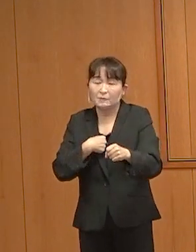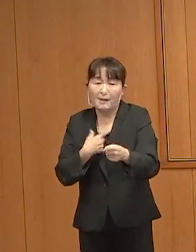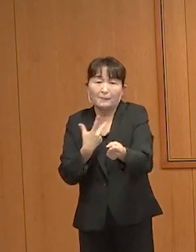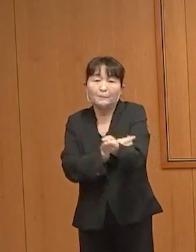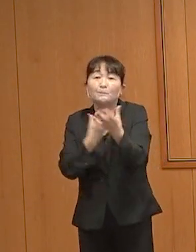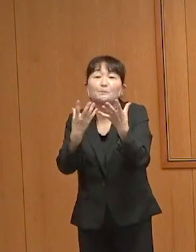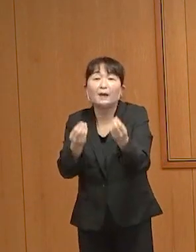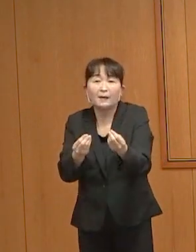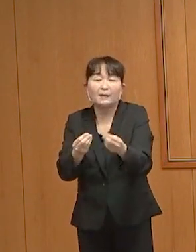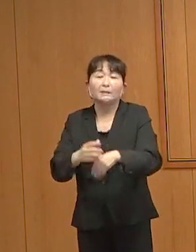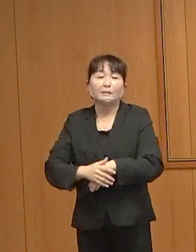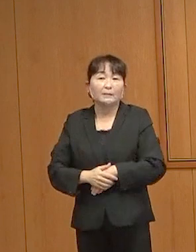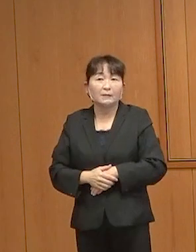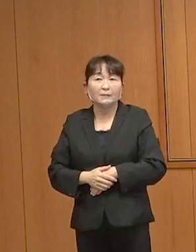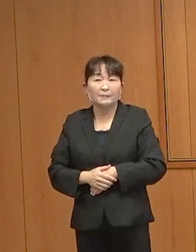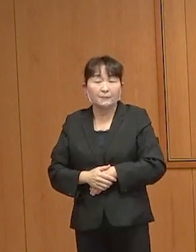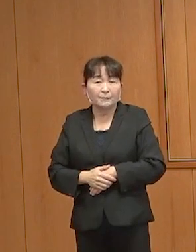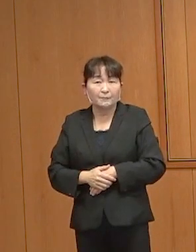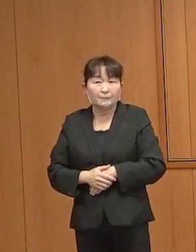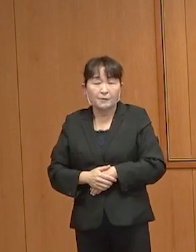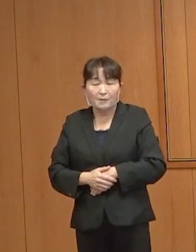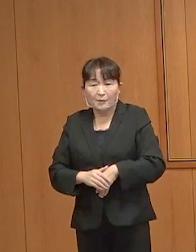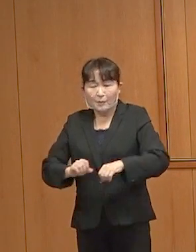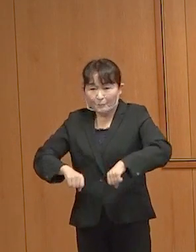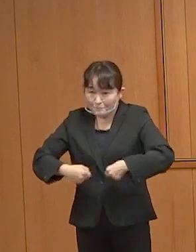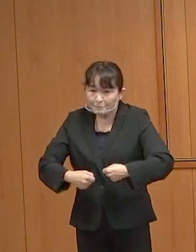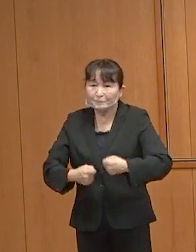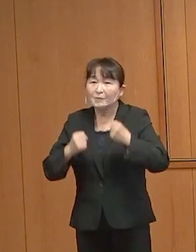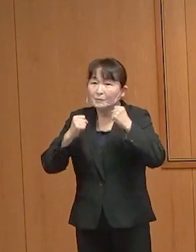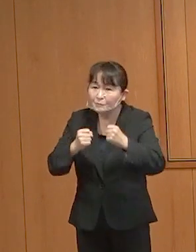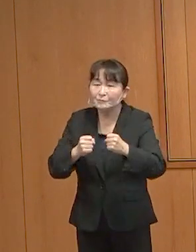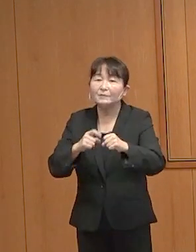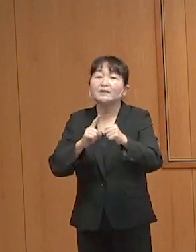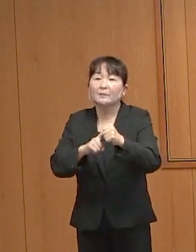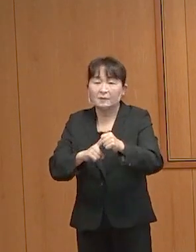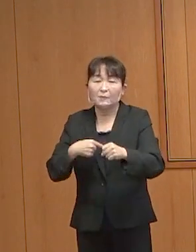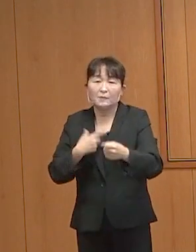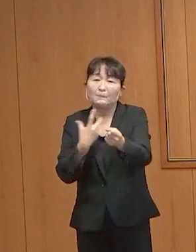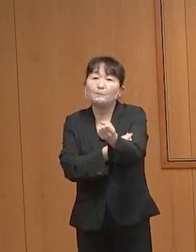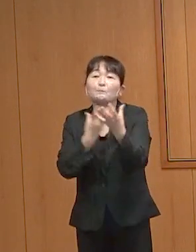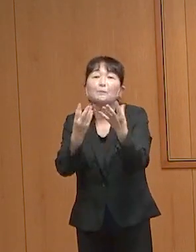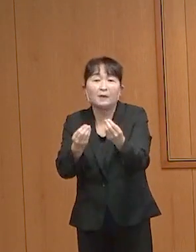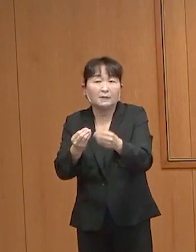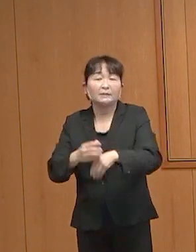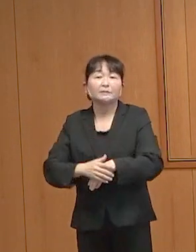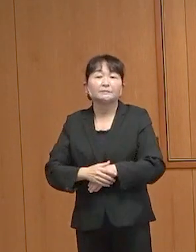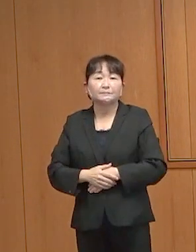しました。思い切ってプレーするため、だから私は接種しました。